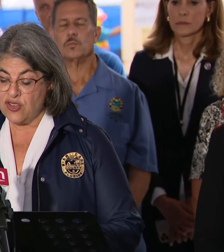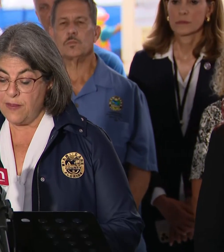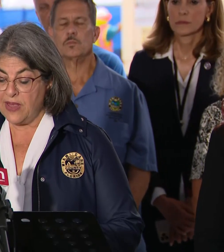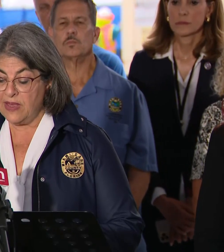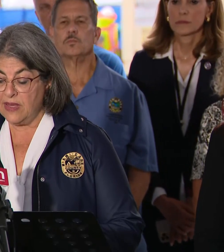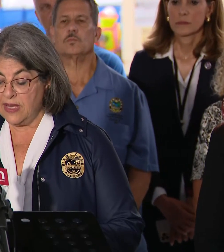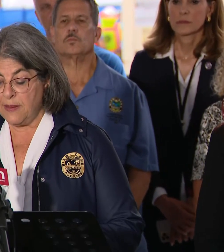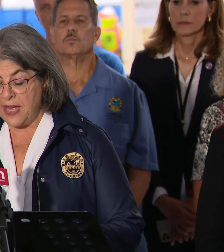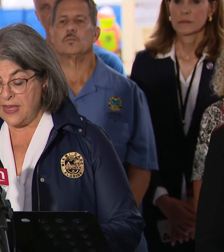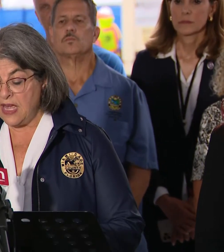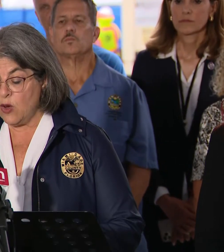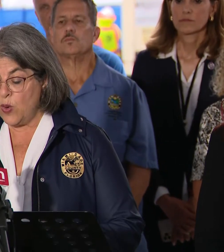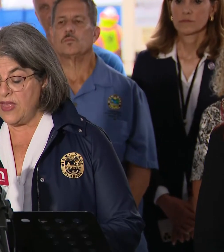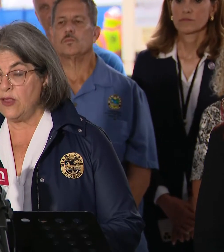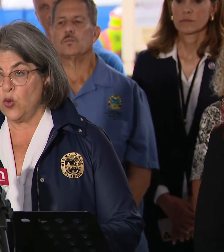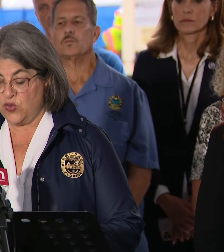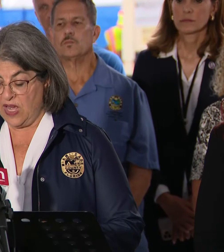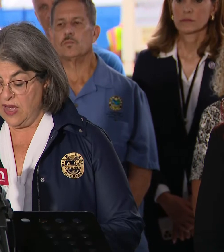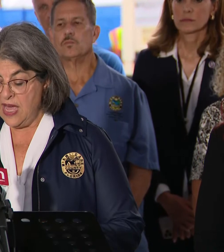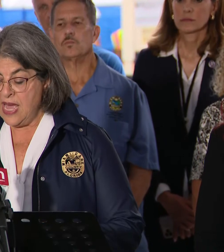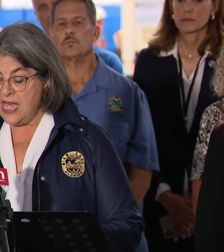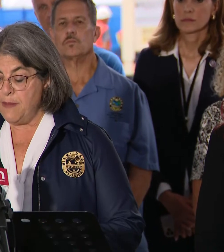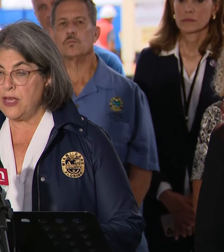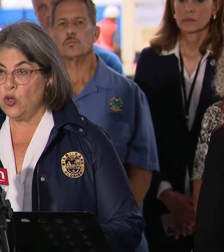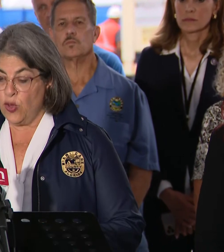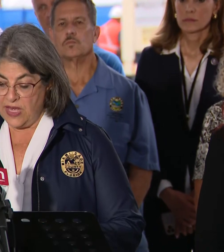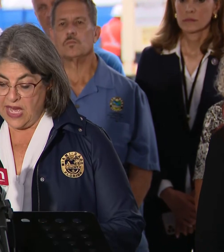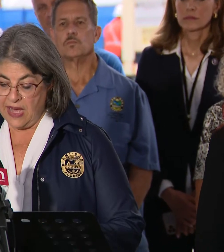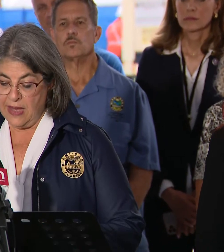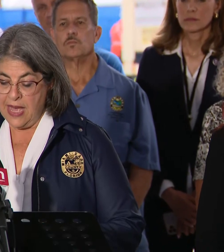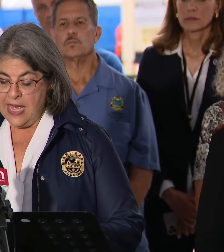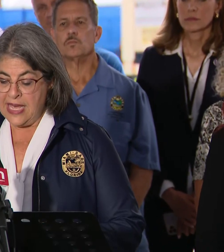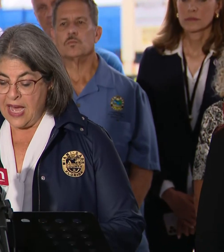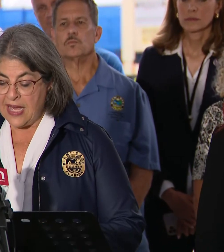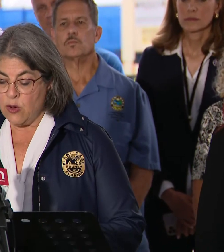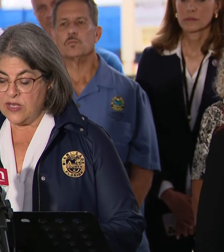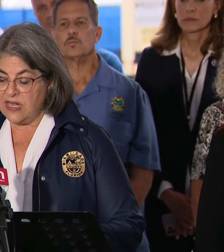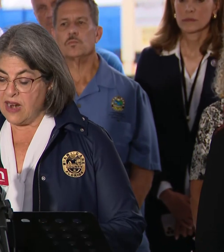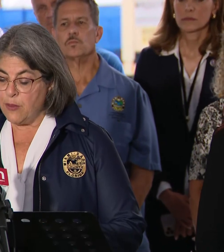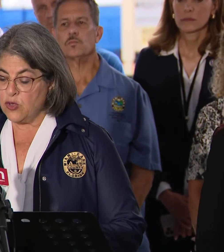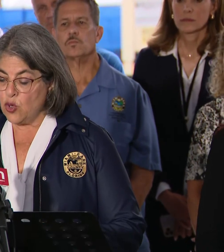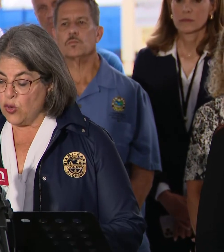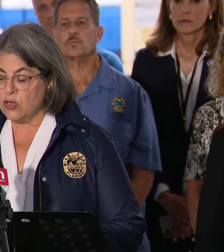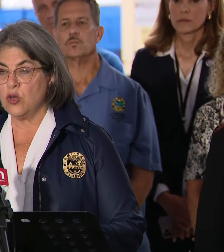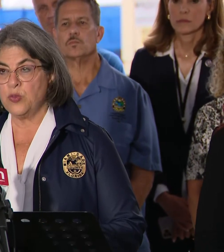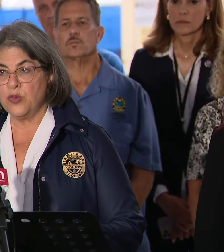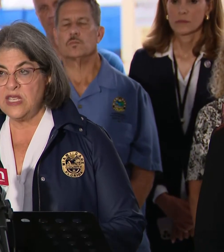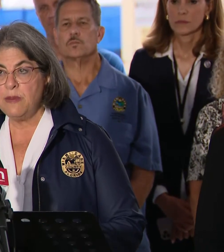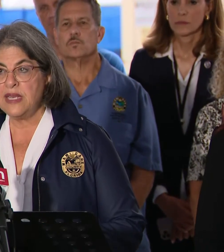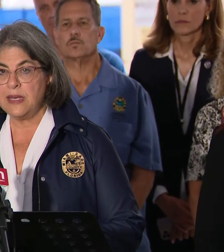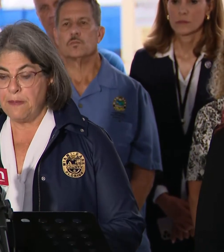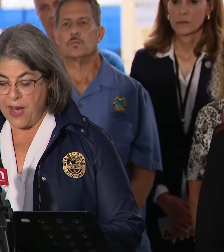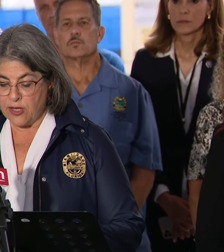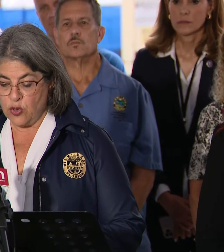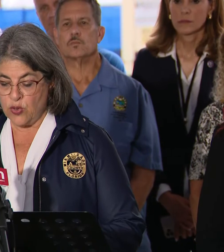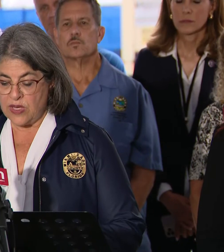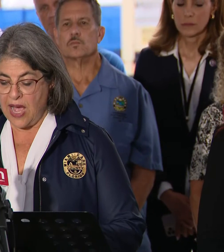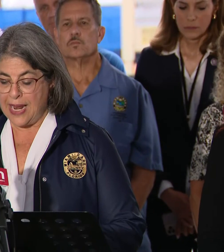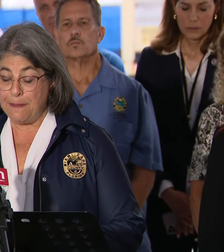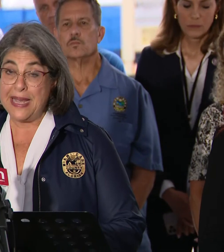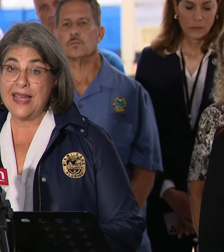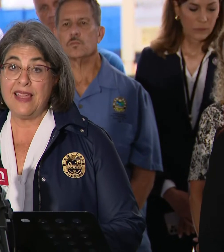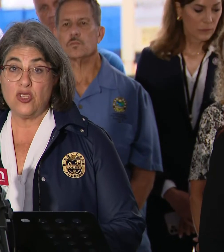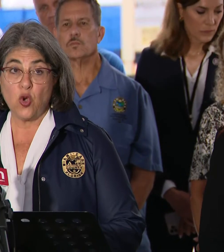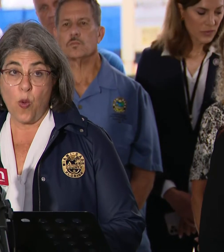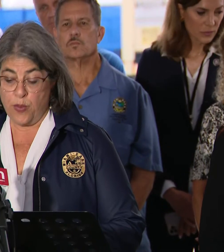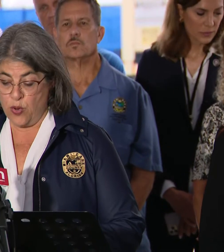manera extremadamente cuidadosa y metódica, ya que consideramos todos los posibles impactos a